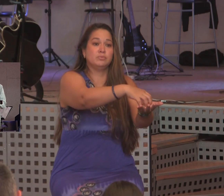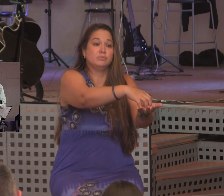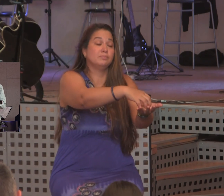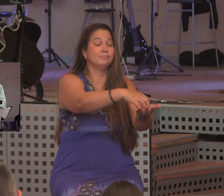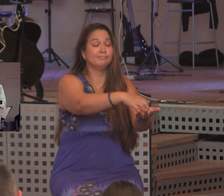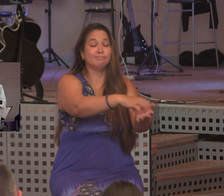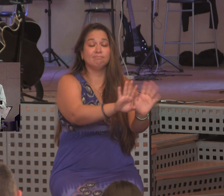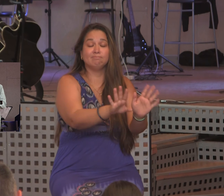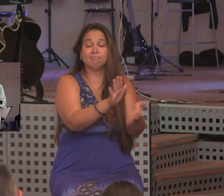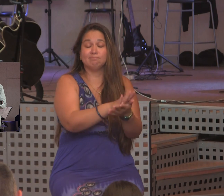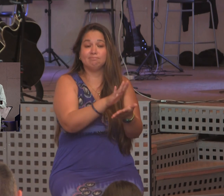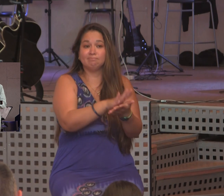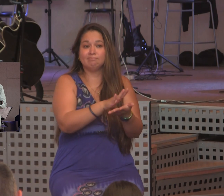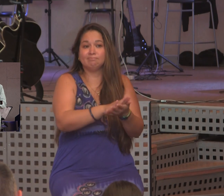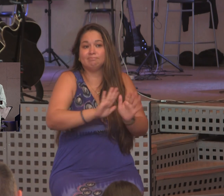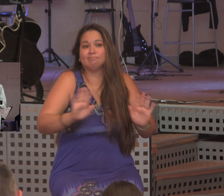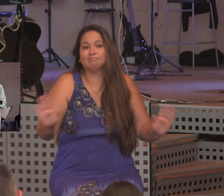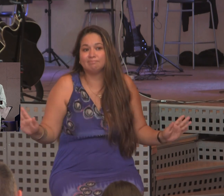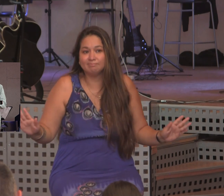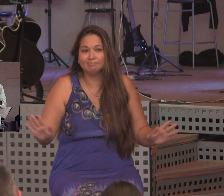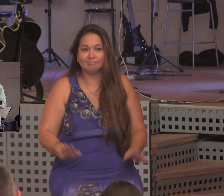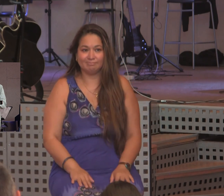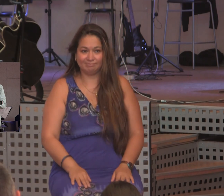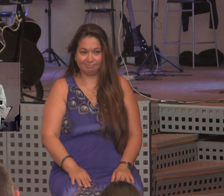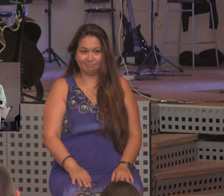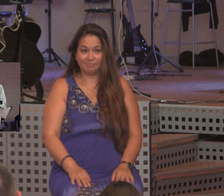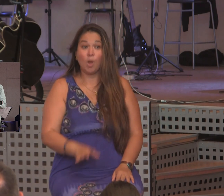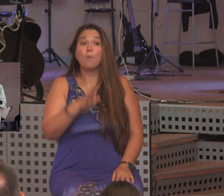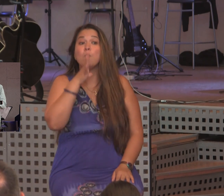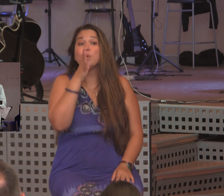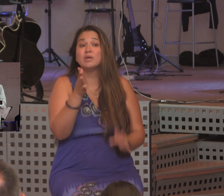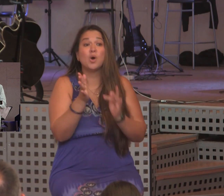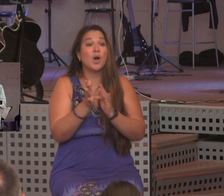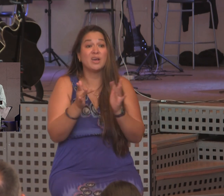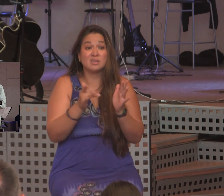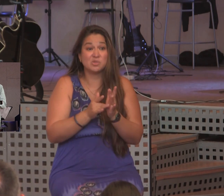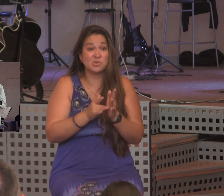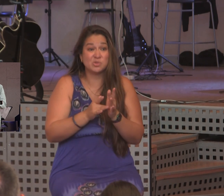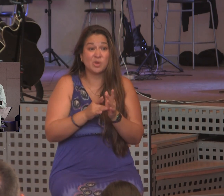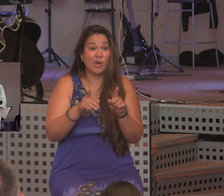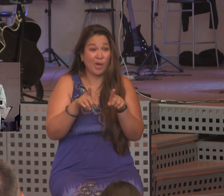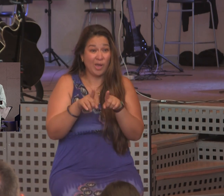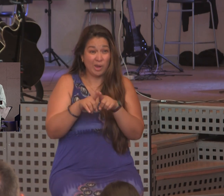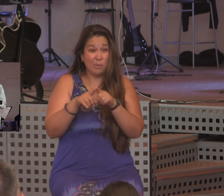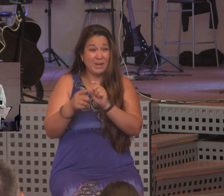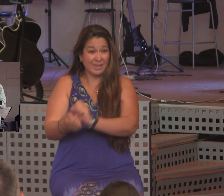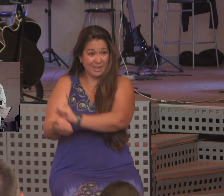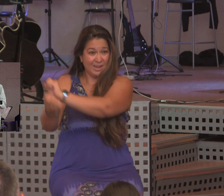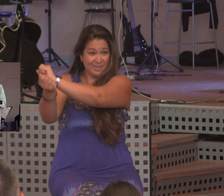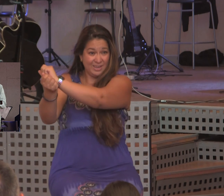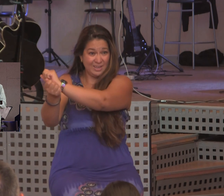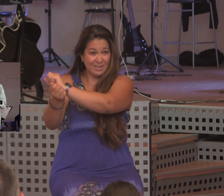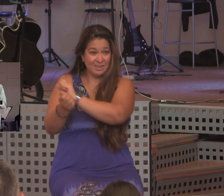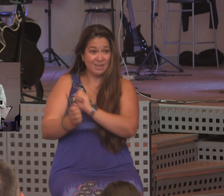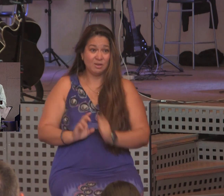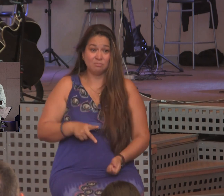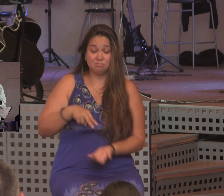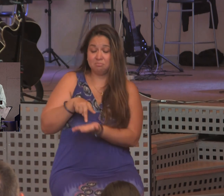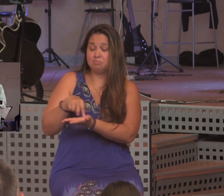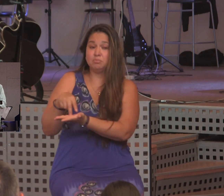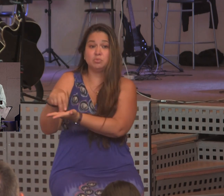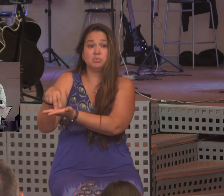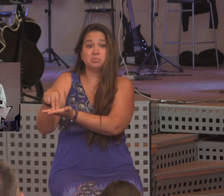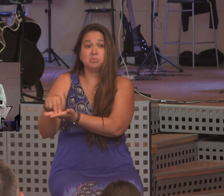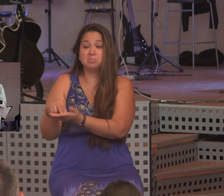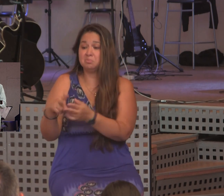Angustiado él y afligido, no abrió su boca. Como cordero fue llevado al matadero